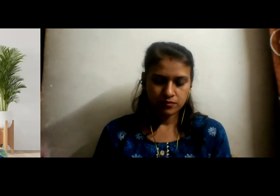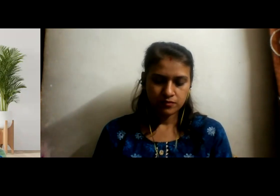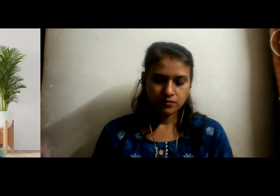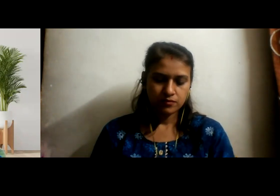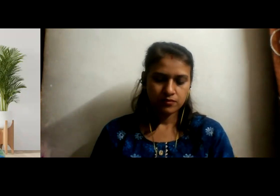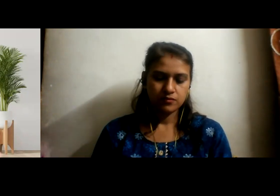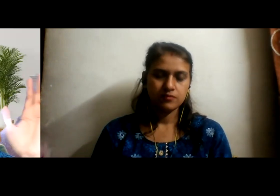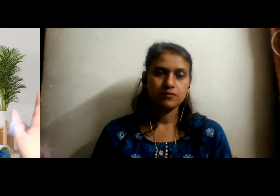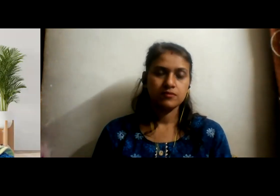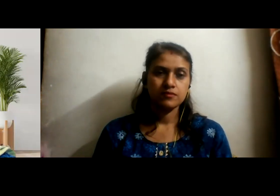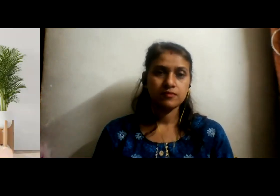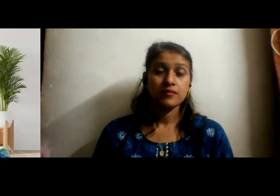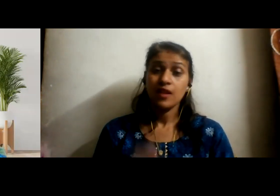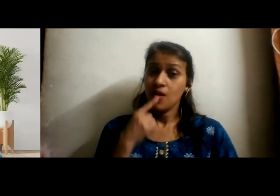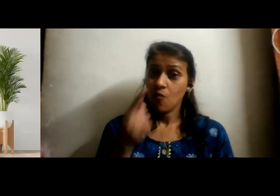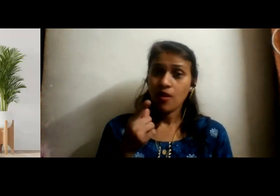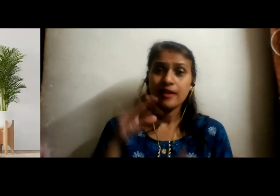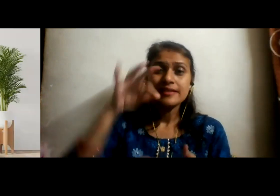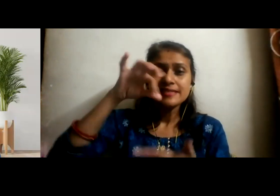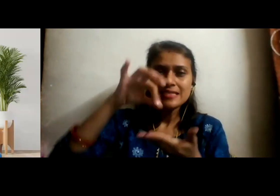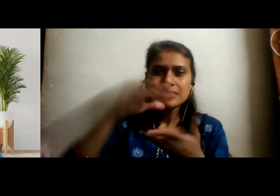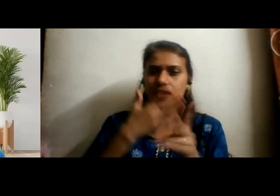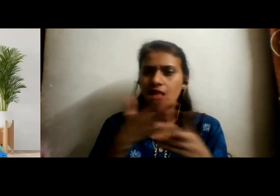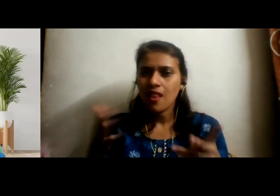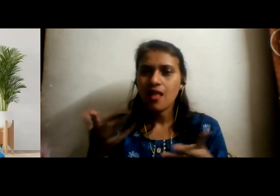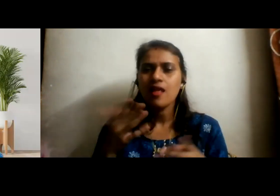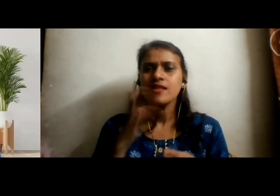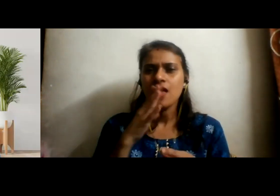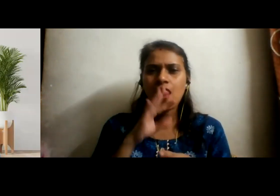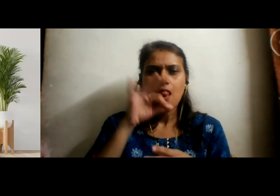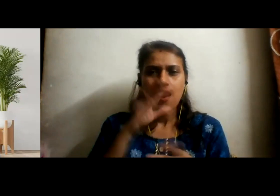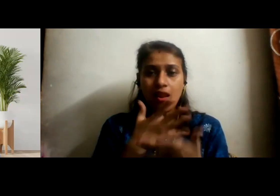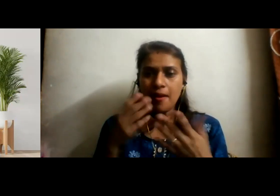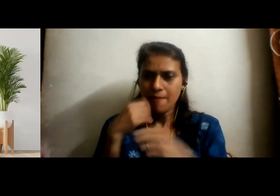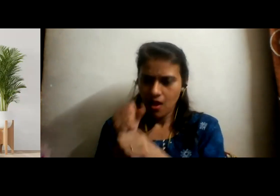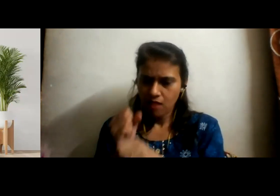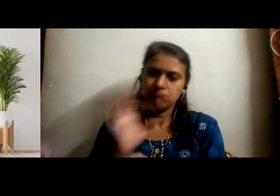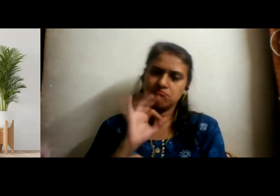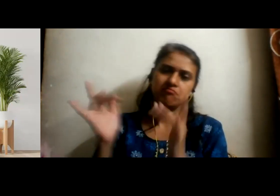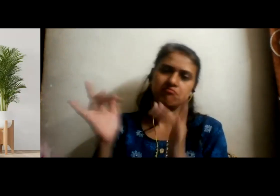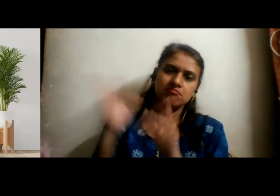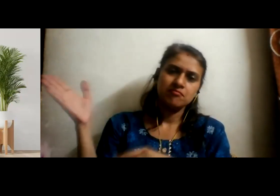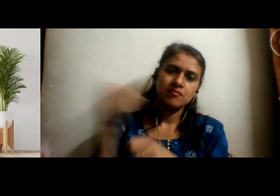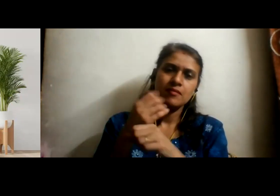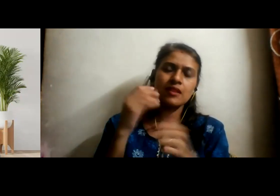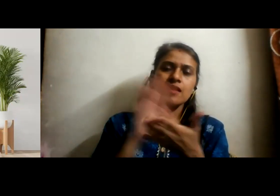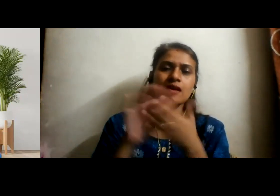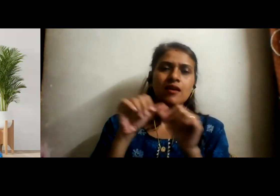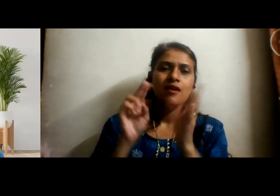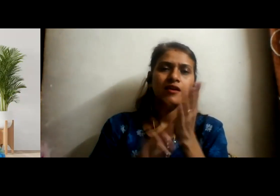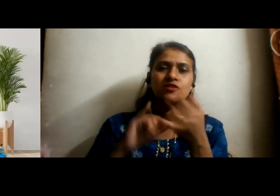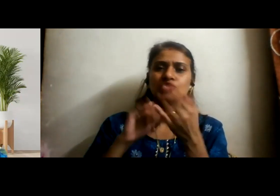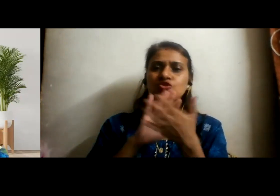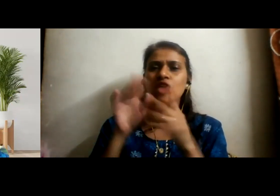बनाना चाहते हो तो आप हमारे घनश्याम जी से पूछिए, आप कपड़े के ट्रैक सूट्स बनाने हैं तो रंजीत से पूछिए। हमारे